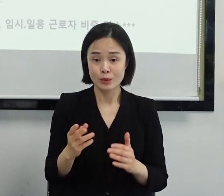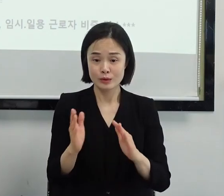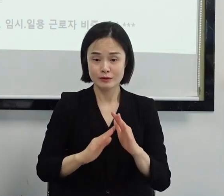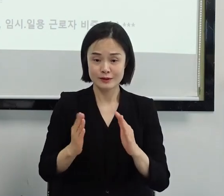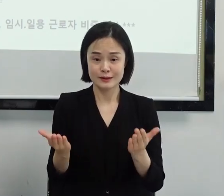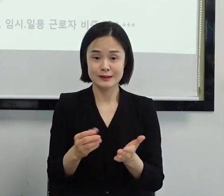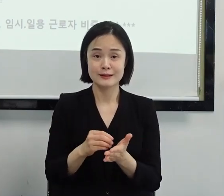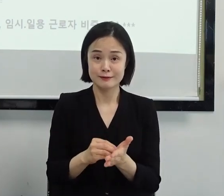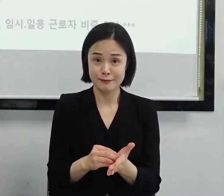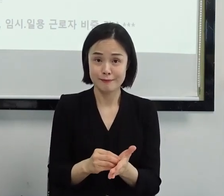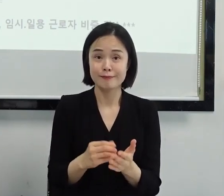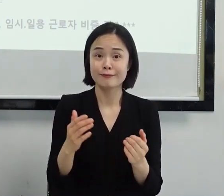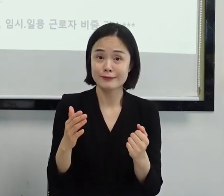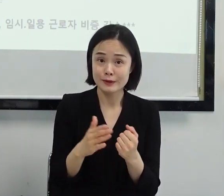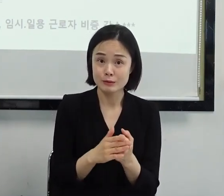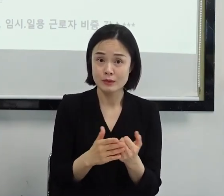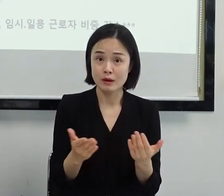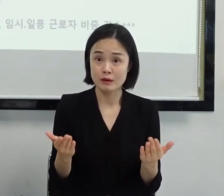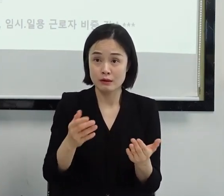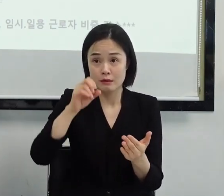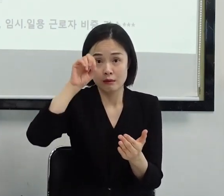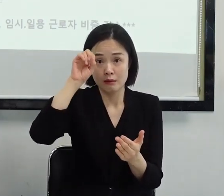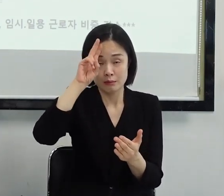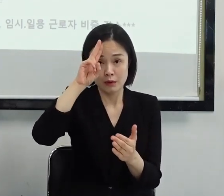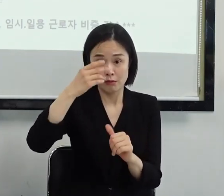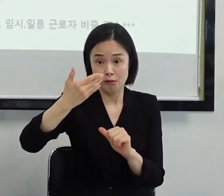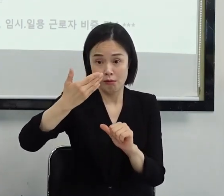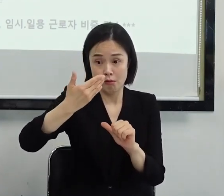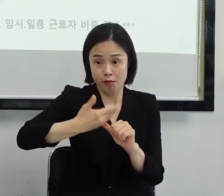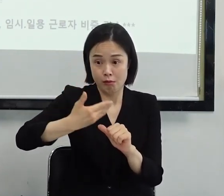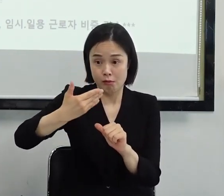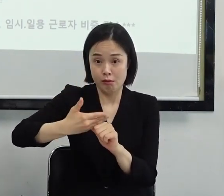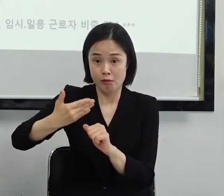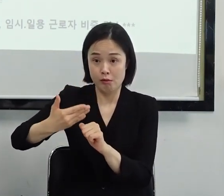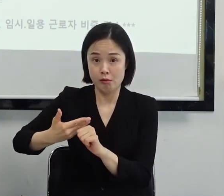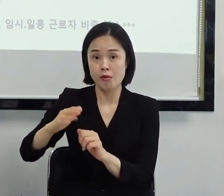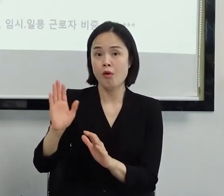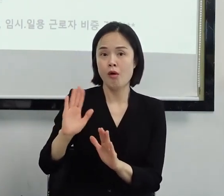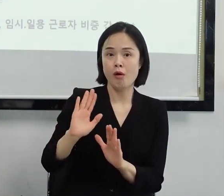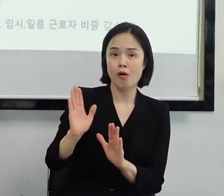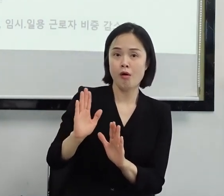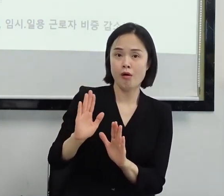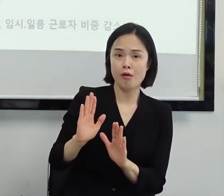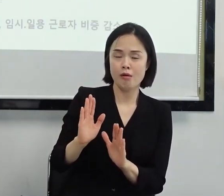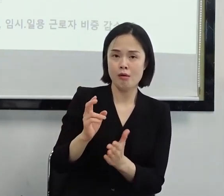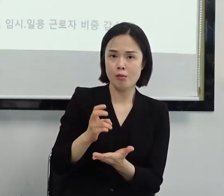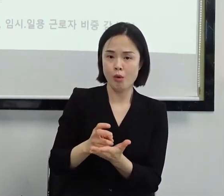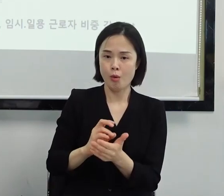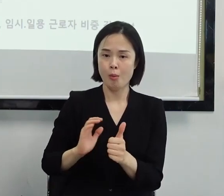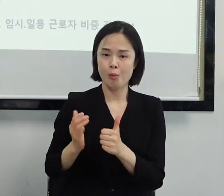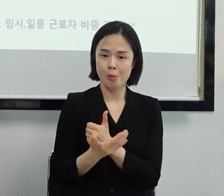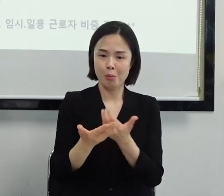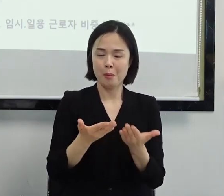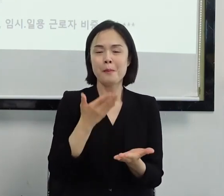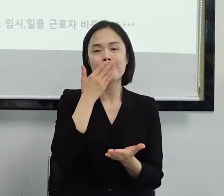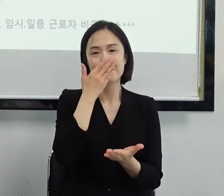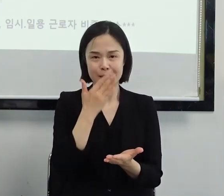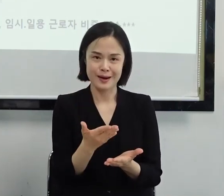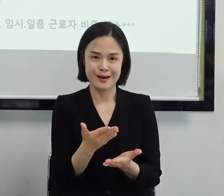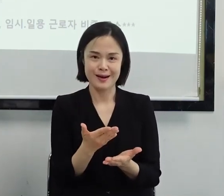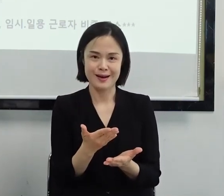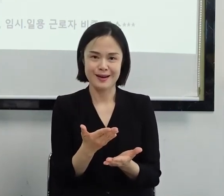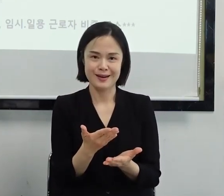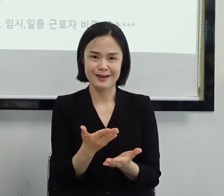순간순간 이렇게 일자리를 잃는 것이 어려운 사람들, 나름대로 고용을 보장받는